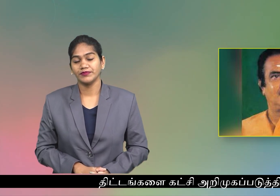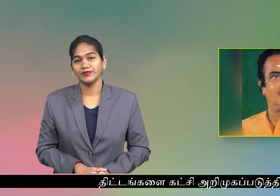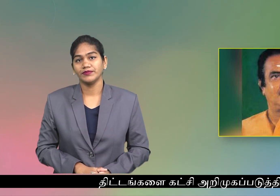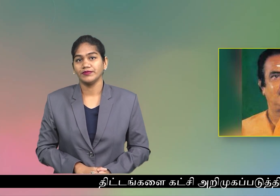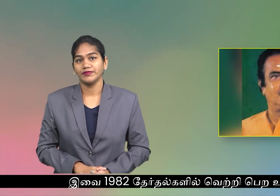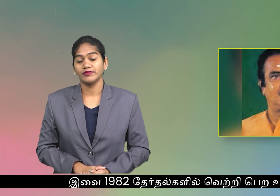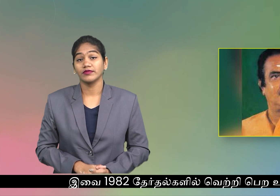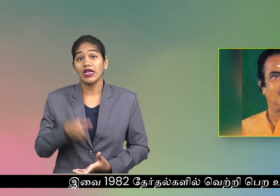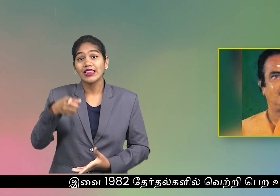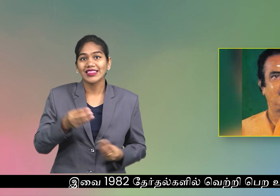இவை